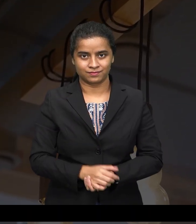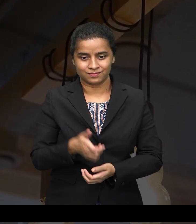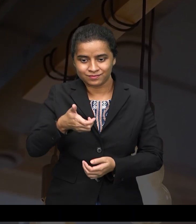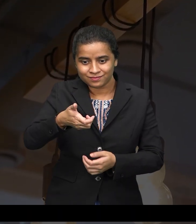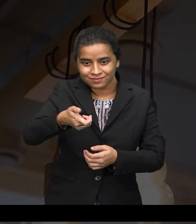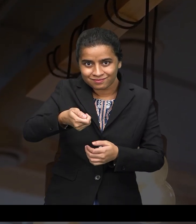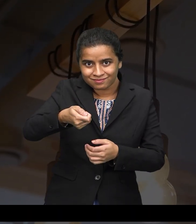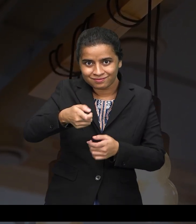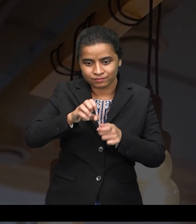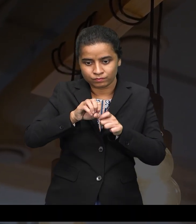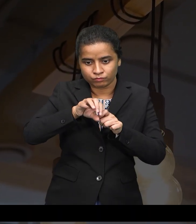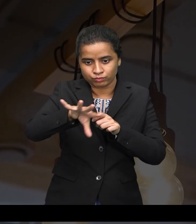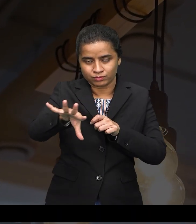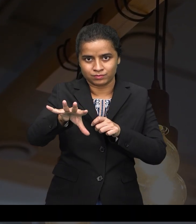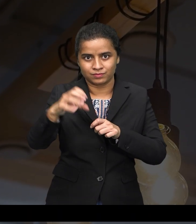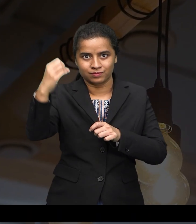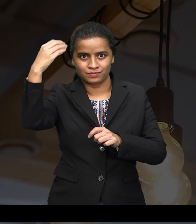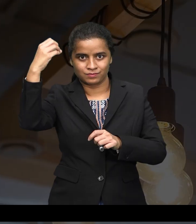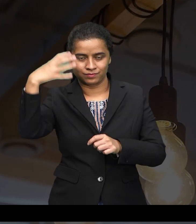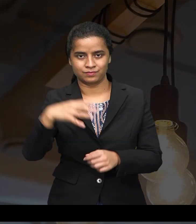विजेरी,